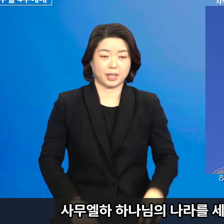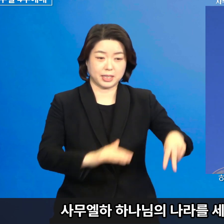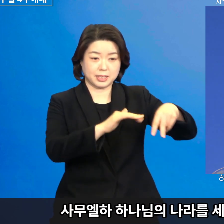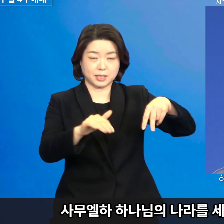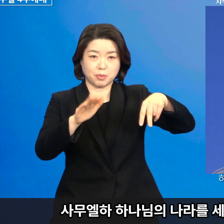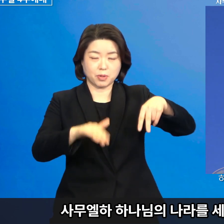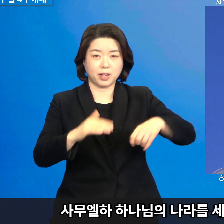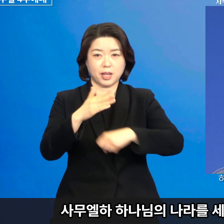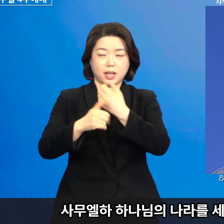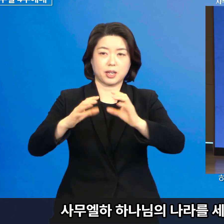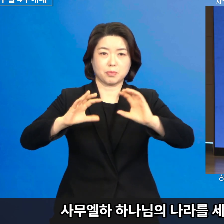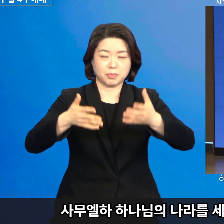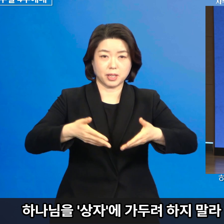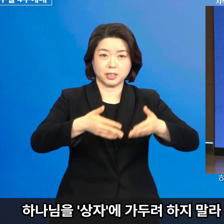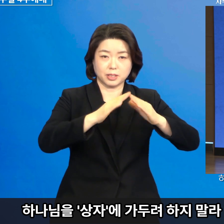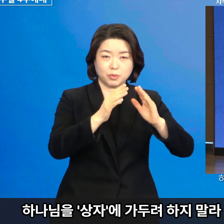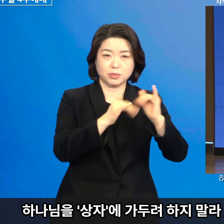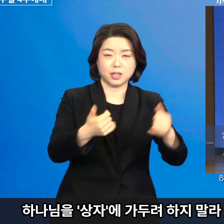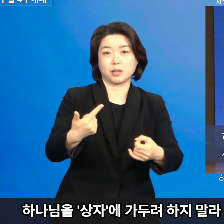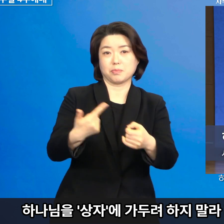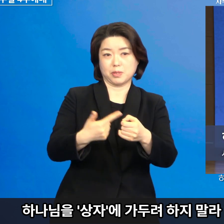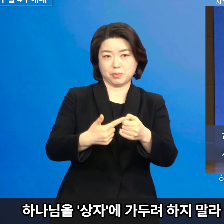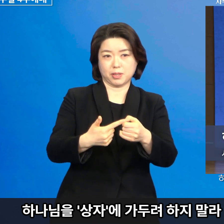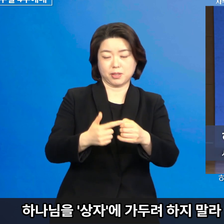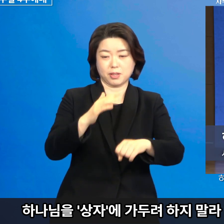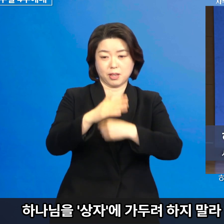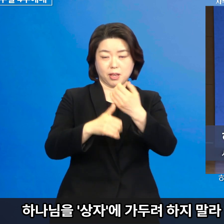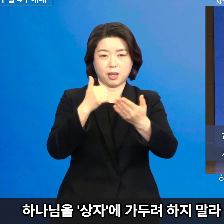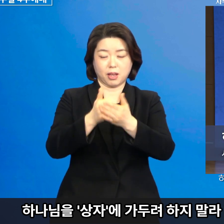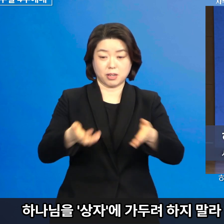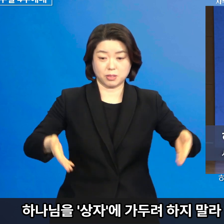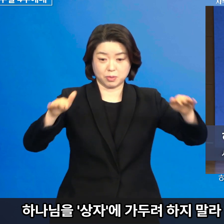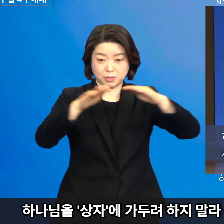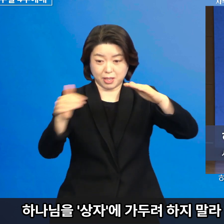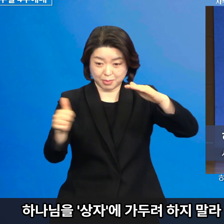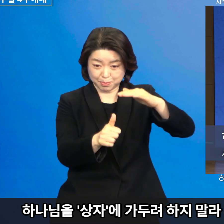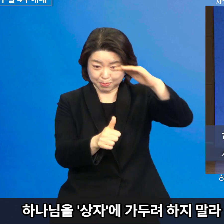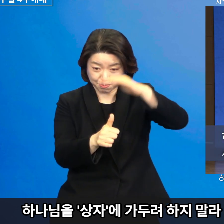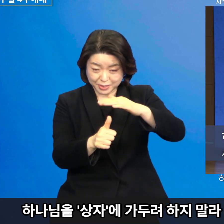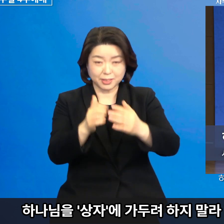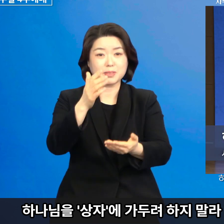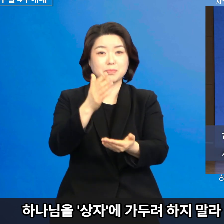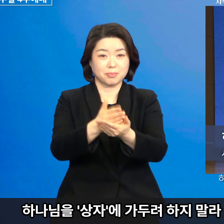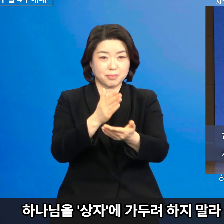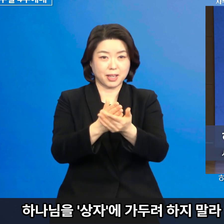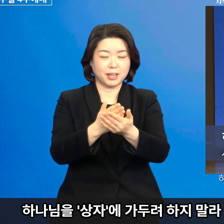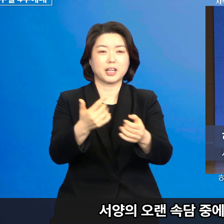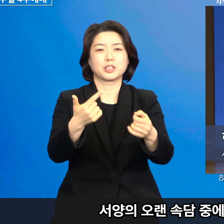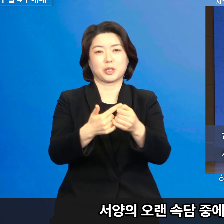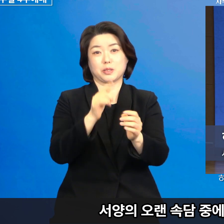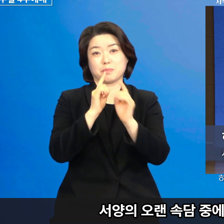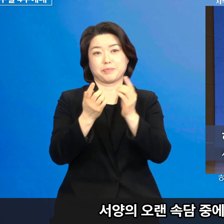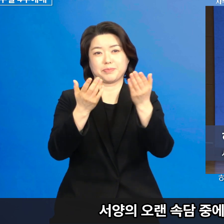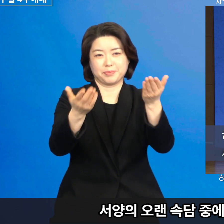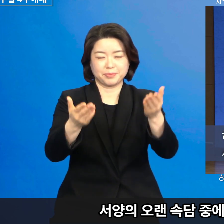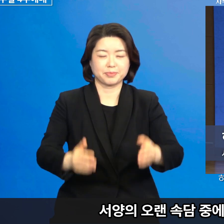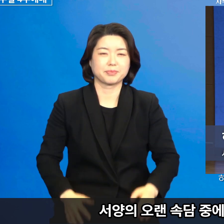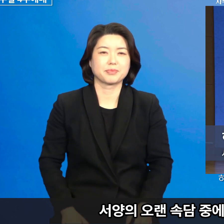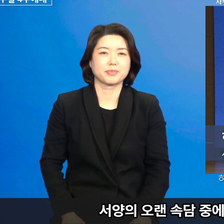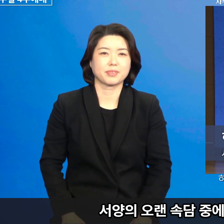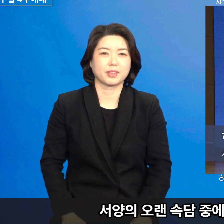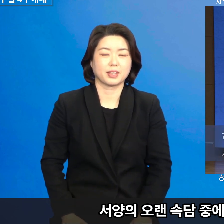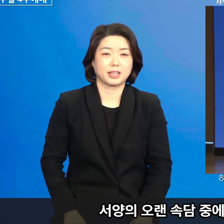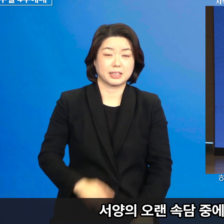사무엘하 하나님 나라를 세우는 사람 6번째입니다. 하나님을 상자에 가두려 하지 말라라는 제목의 말씀을 나누겠습니다. 서양의